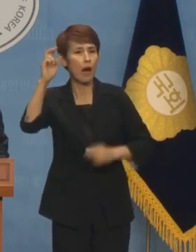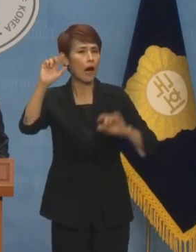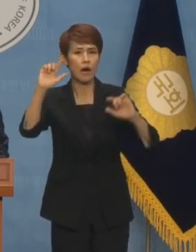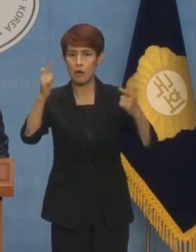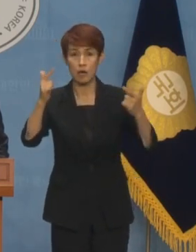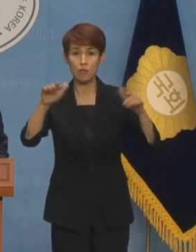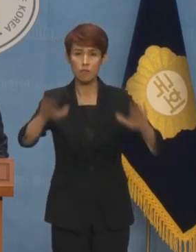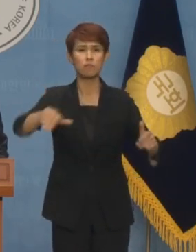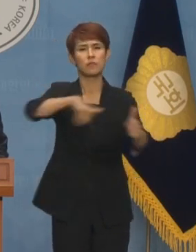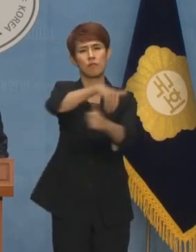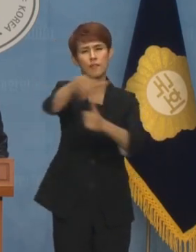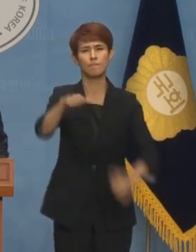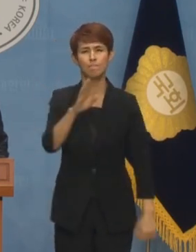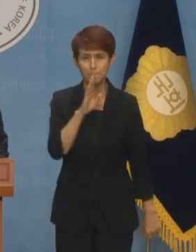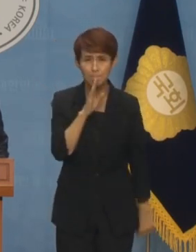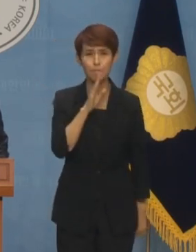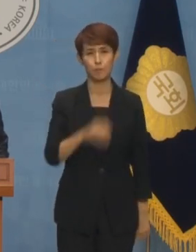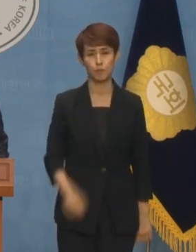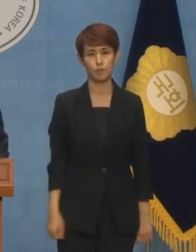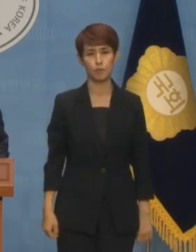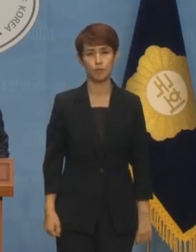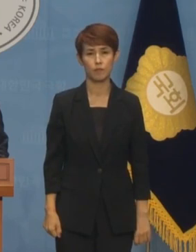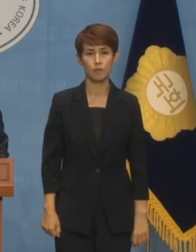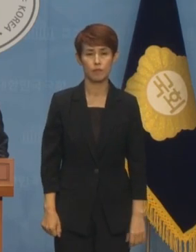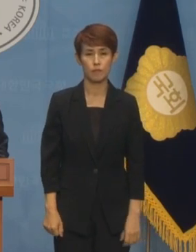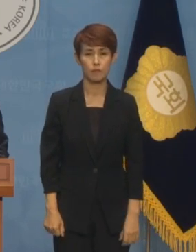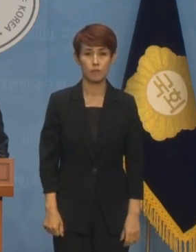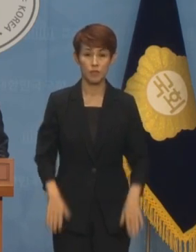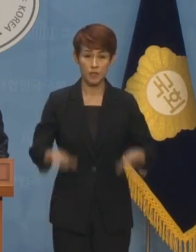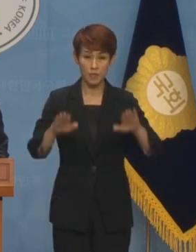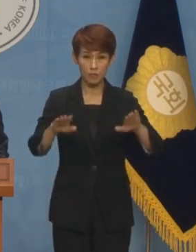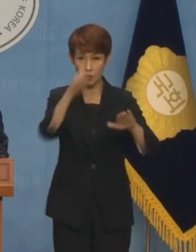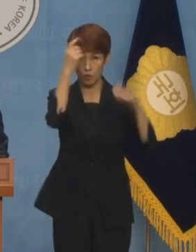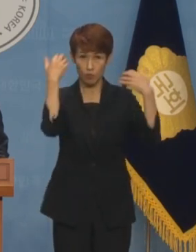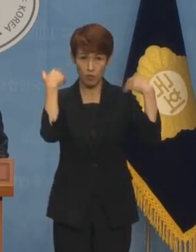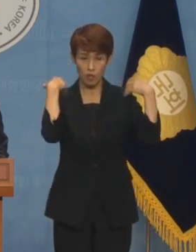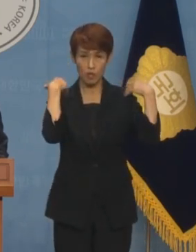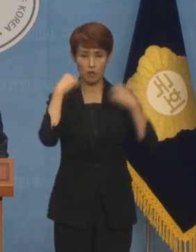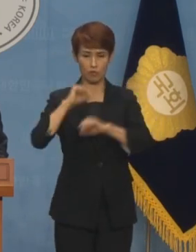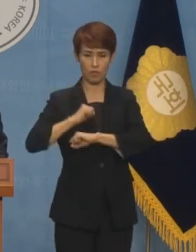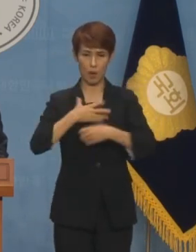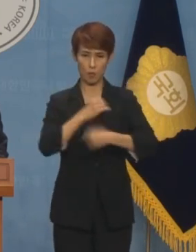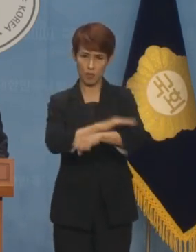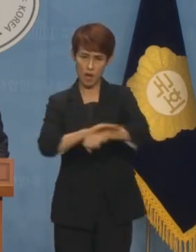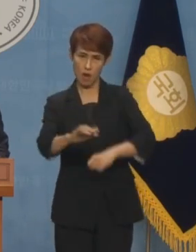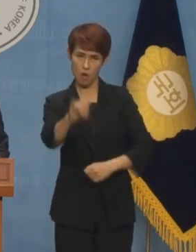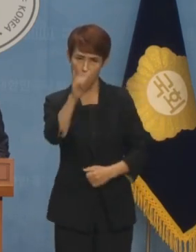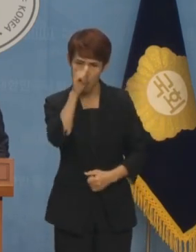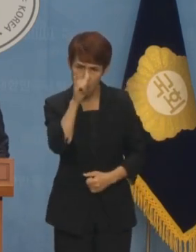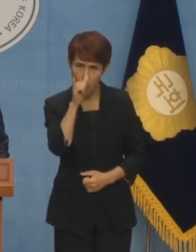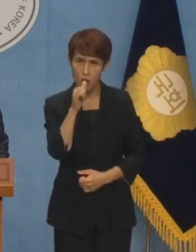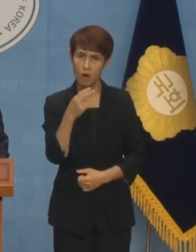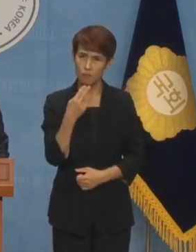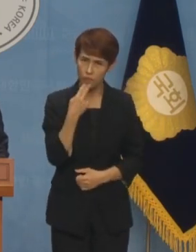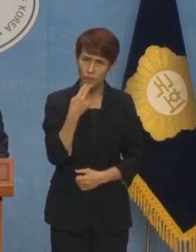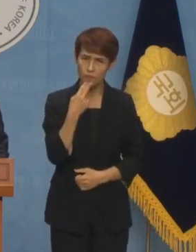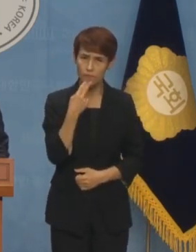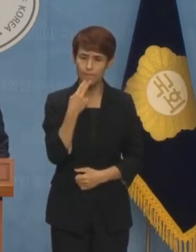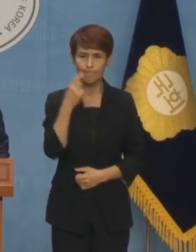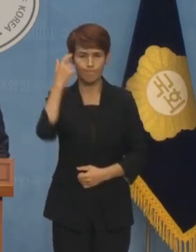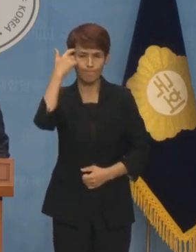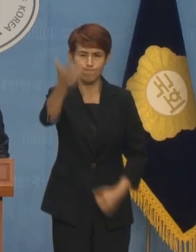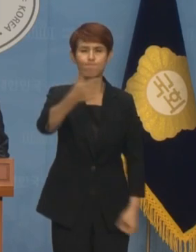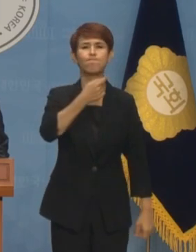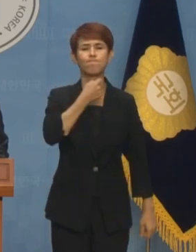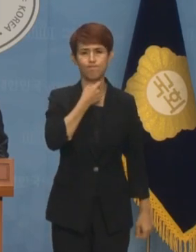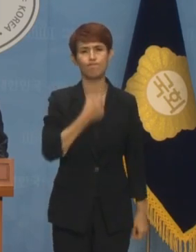오늘의 현실입니다. 그리하여 현 정부가 안보를 제대로 지키고 있는지 준엄히 묻고자